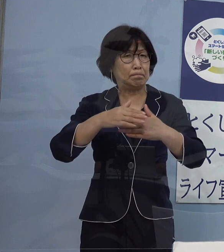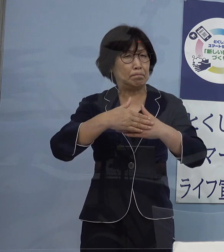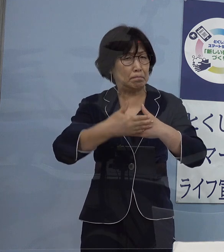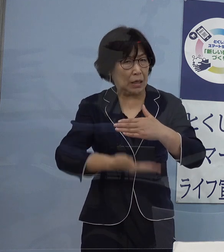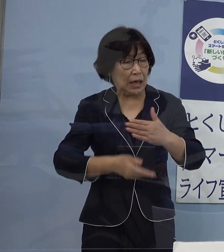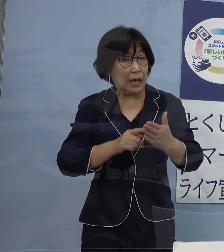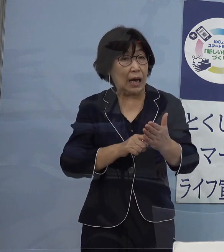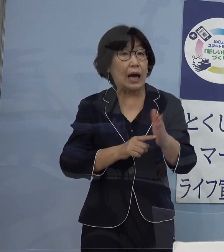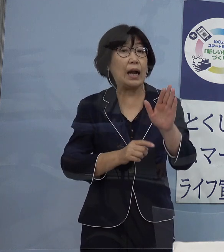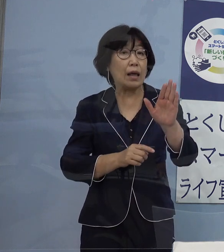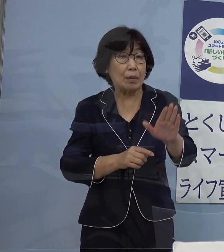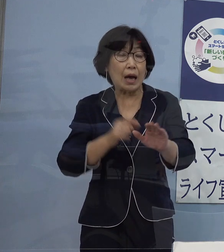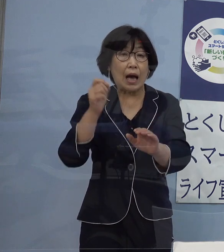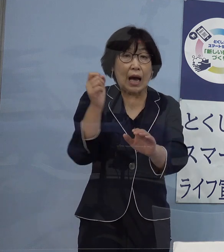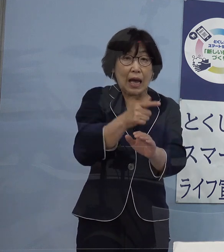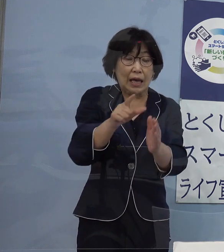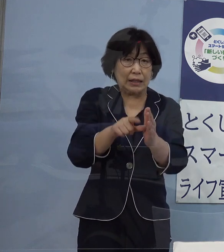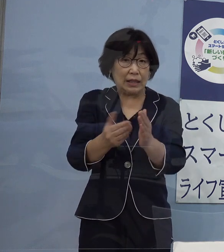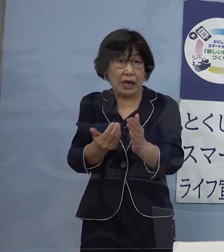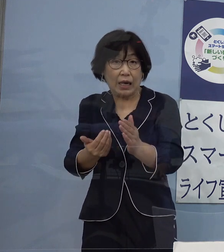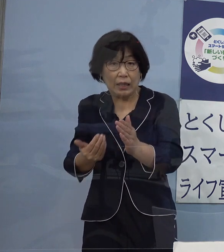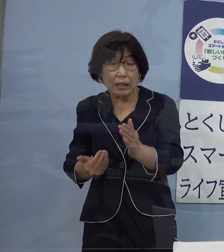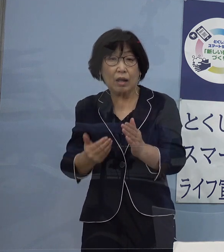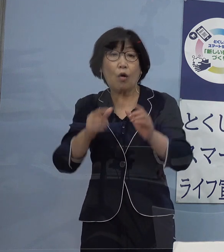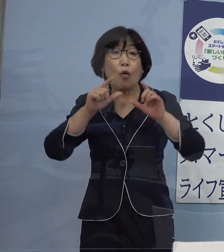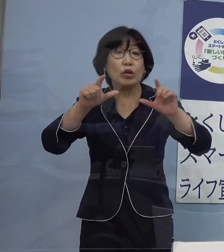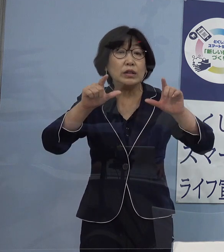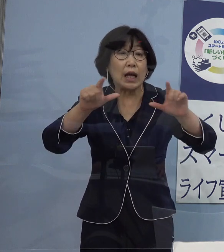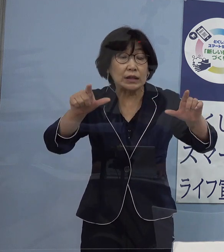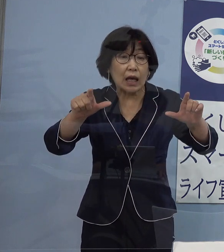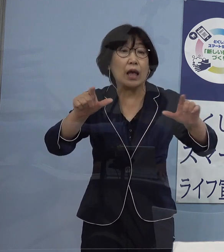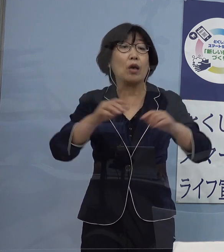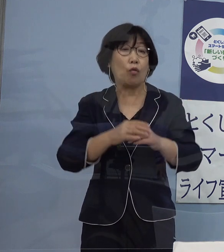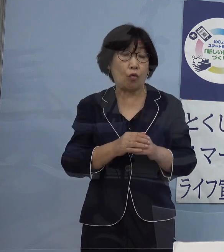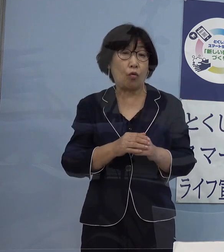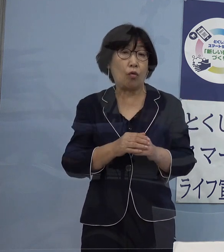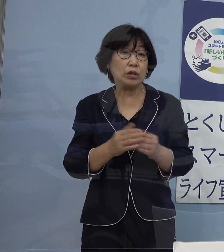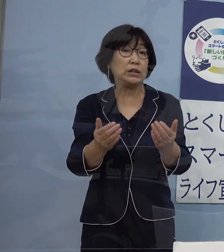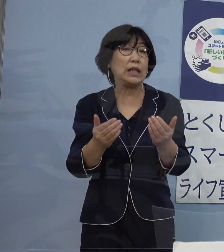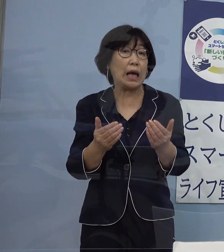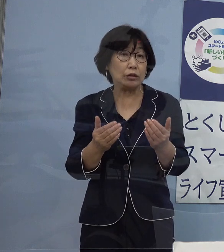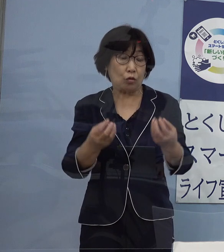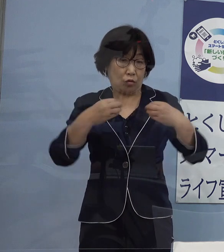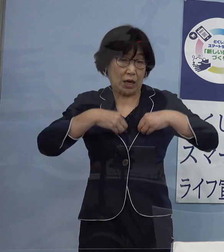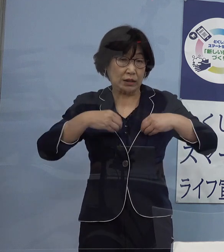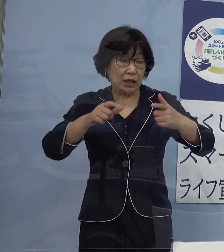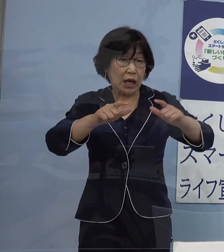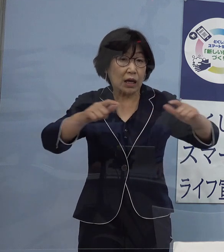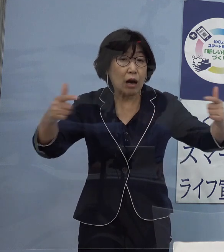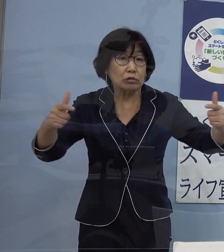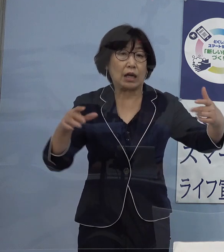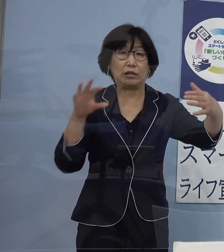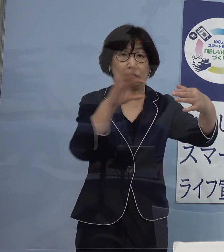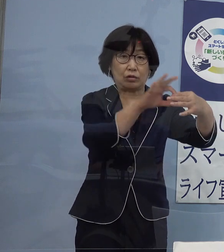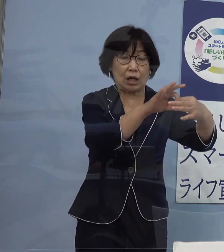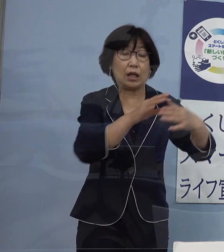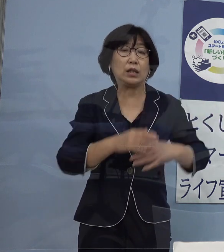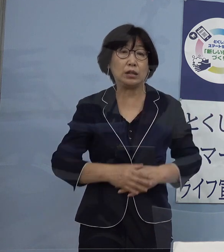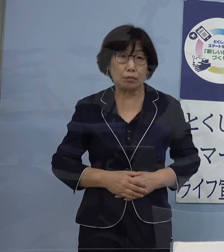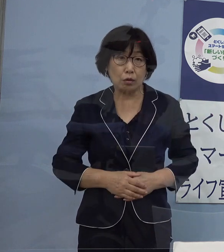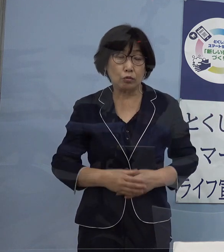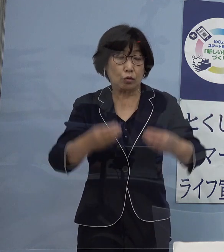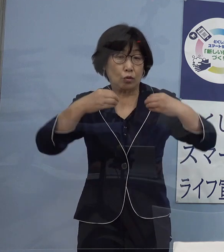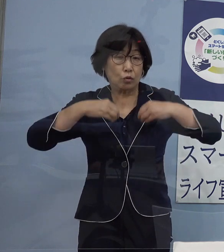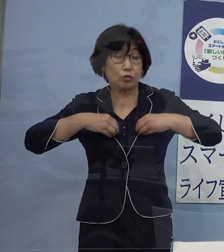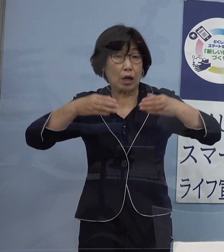これは早い段階でお知らせを具体的にしていかなければ感染拡大につながってしまう。つまりこのクラスターを抑え